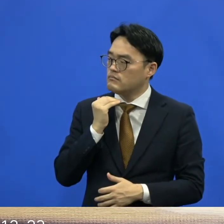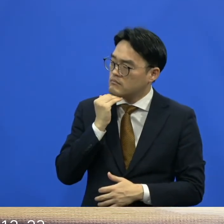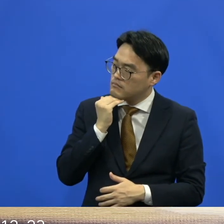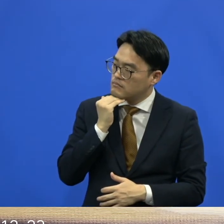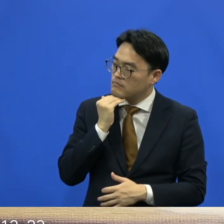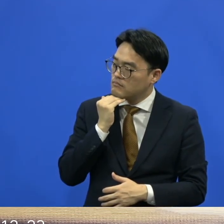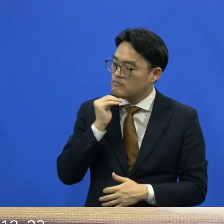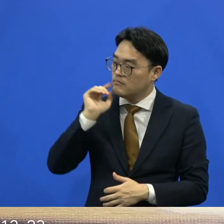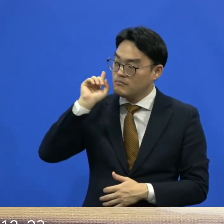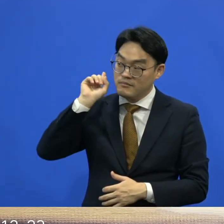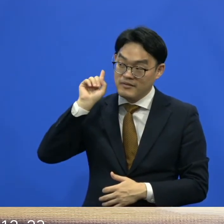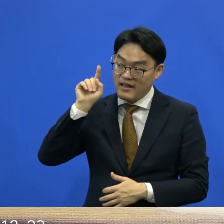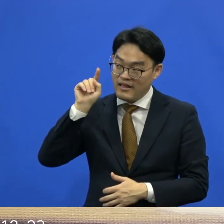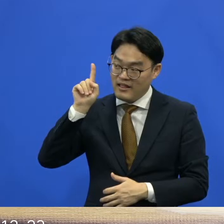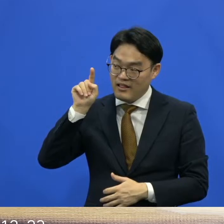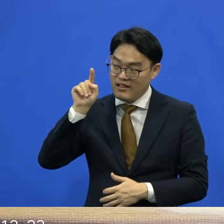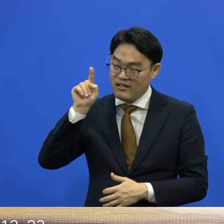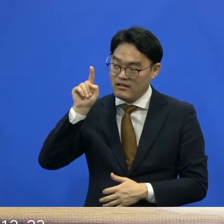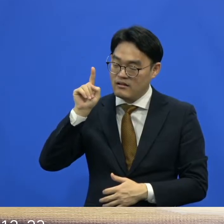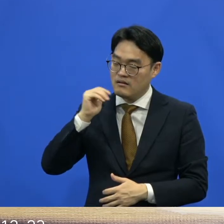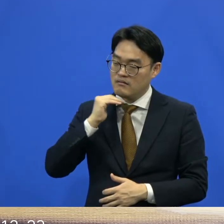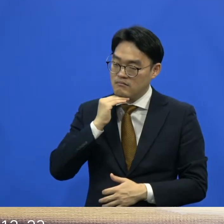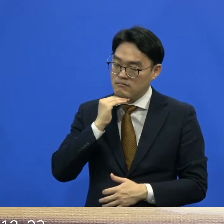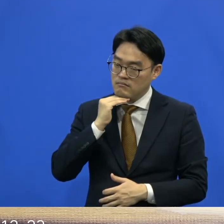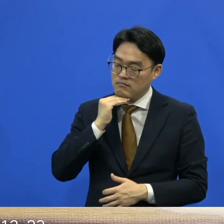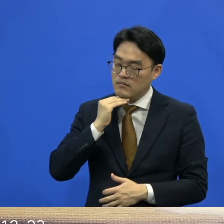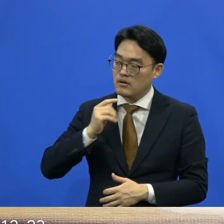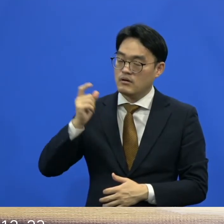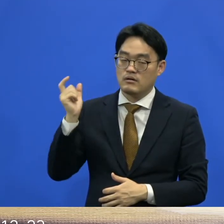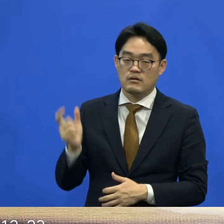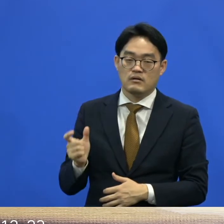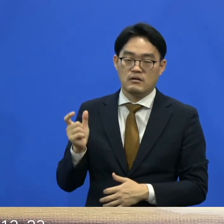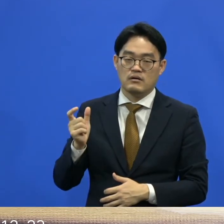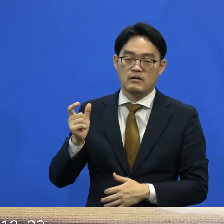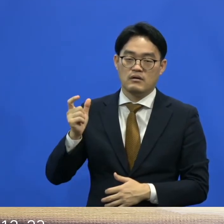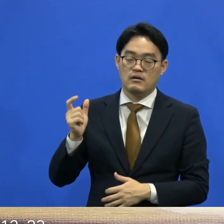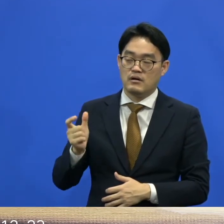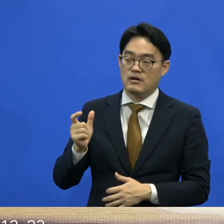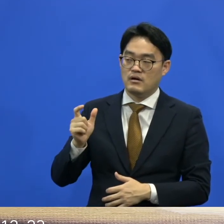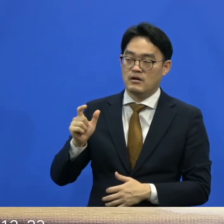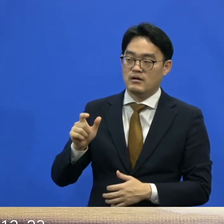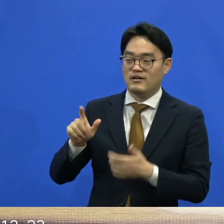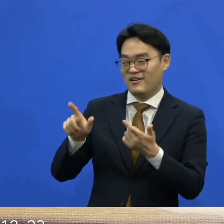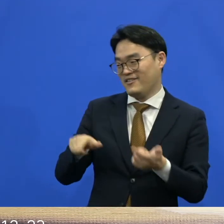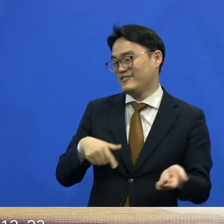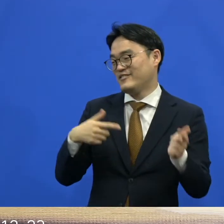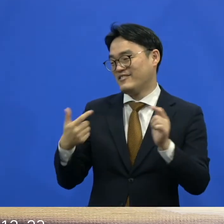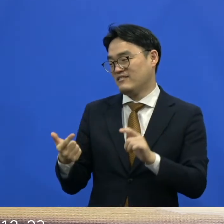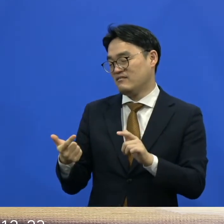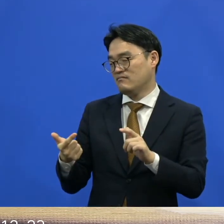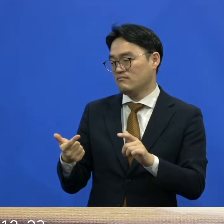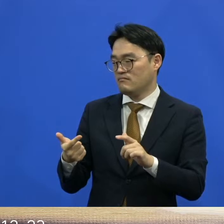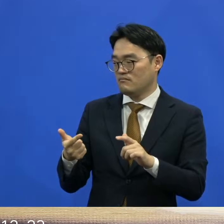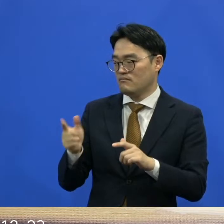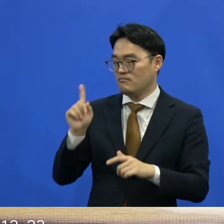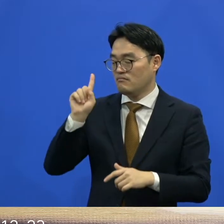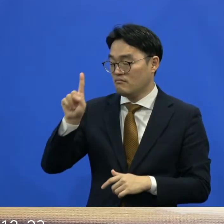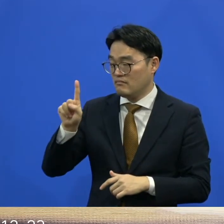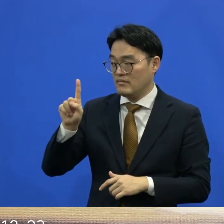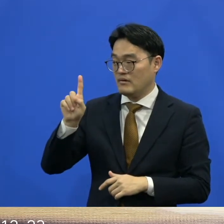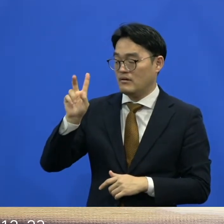내일은 올 거야. 하루가 그냥 지나갑니다. 내일은 오겠지.